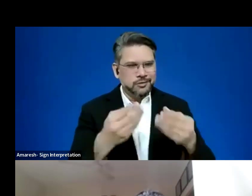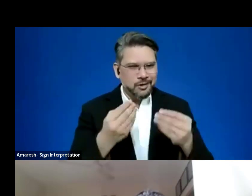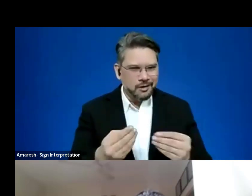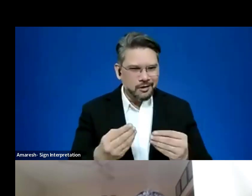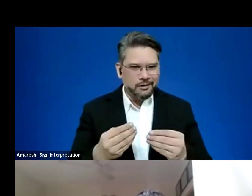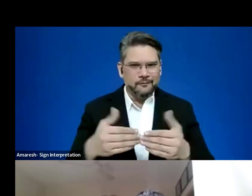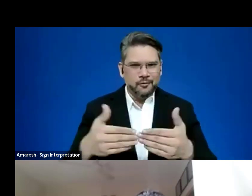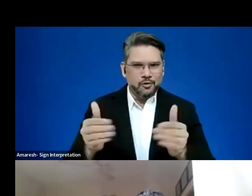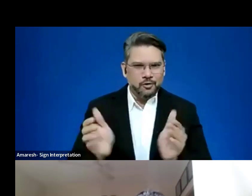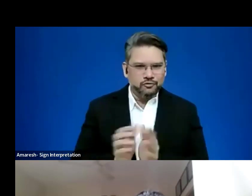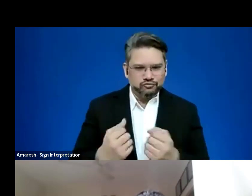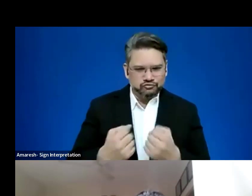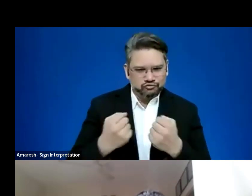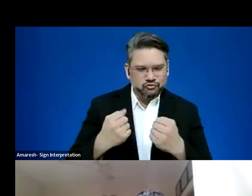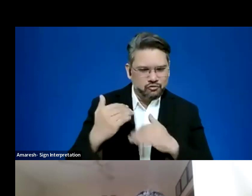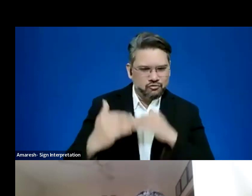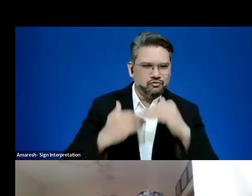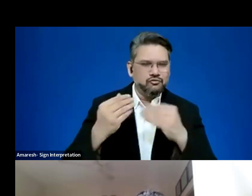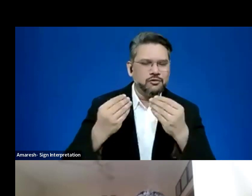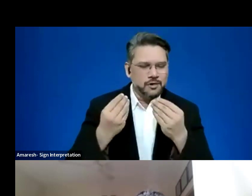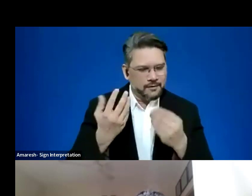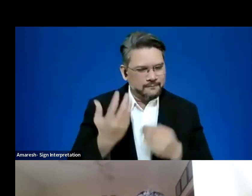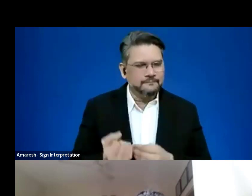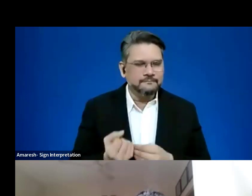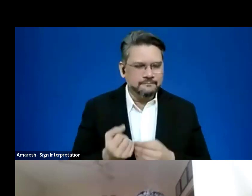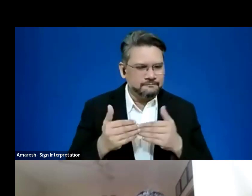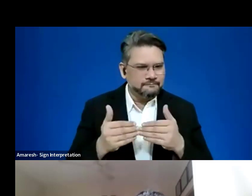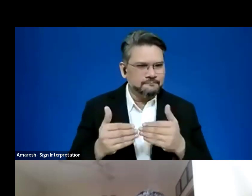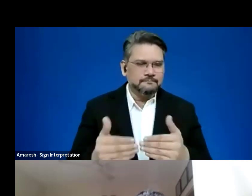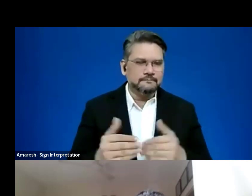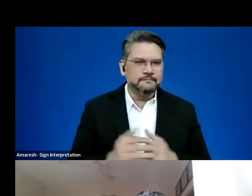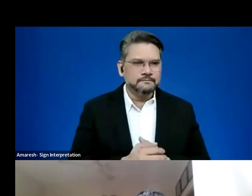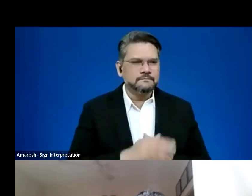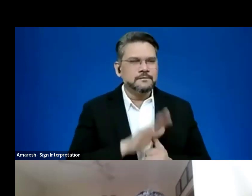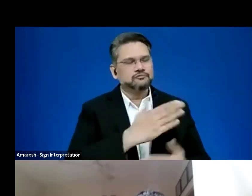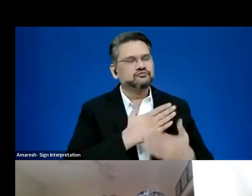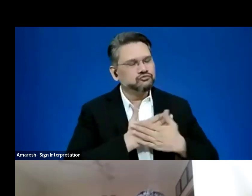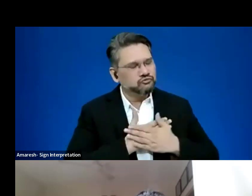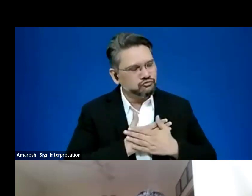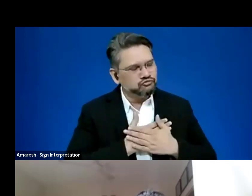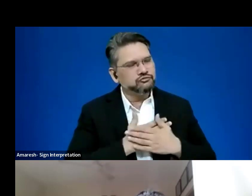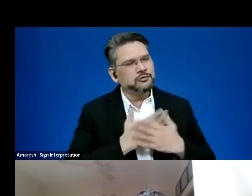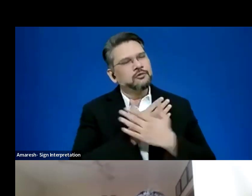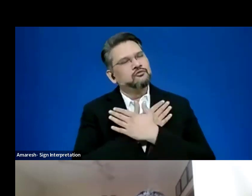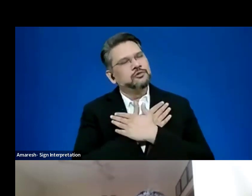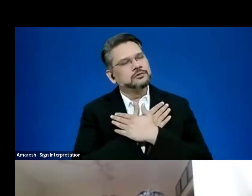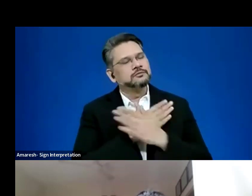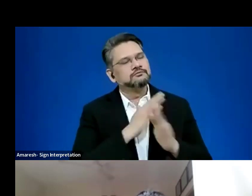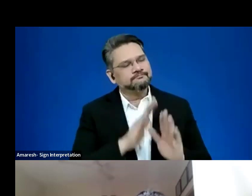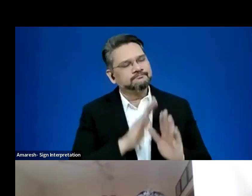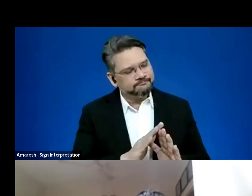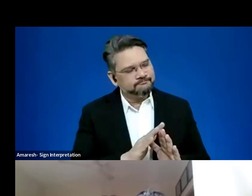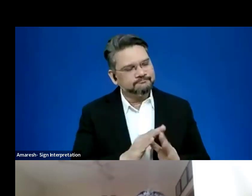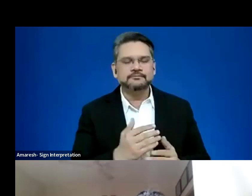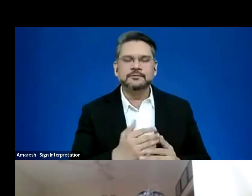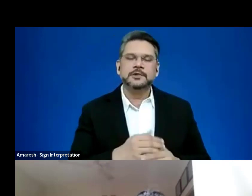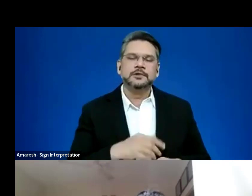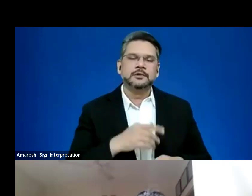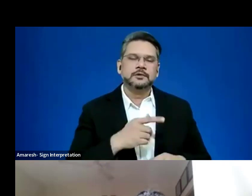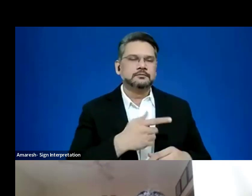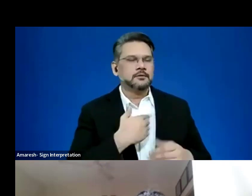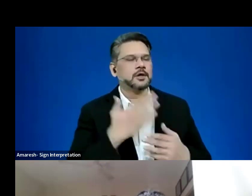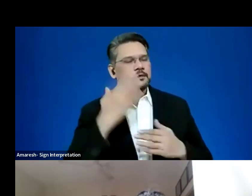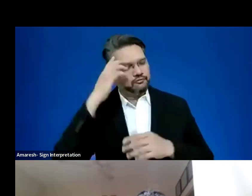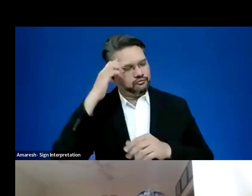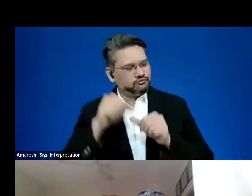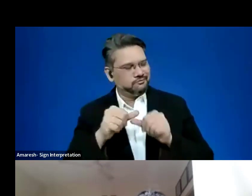他还是一直在创建这些不同的社群。你呢，深深的感动到